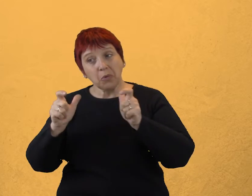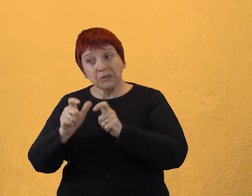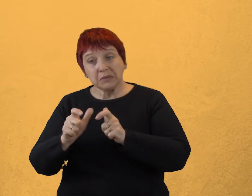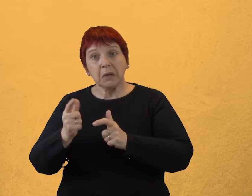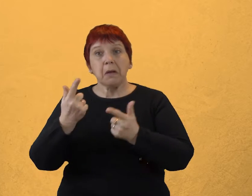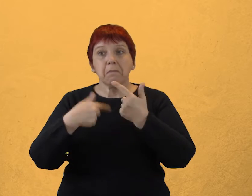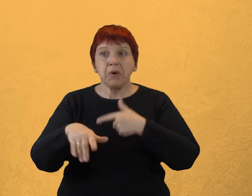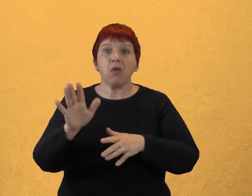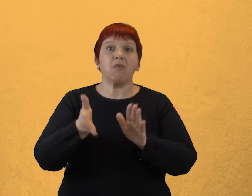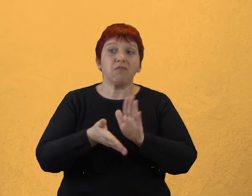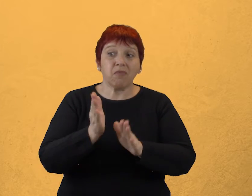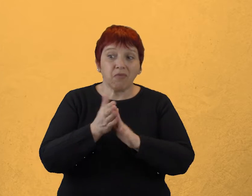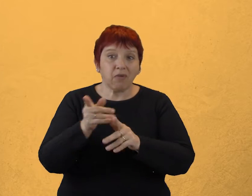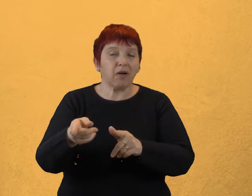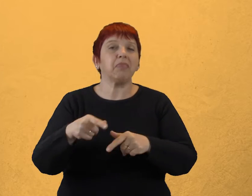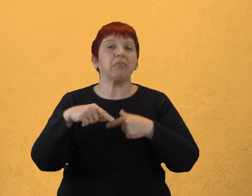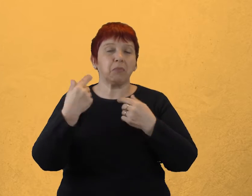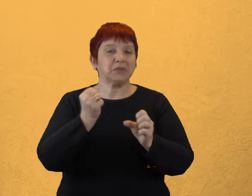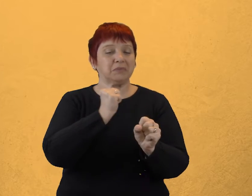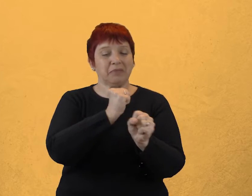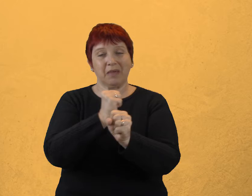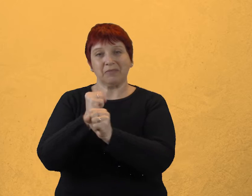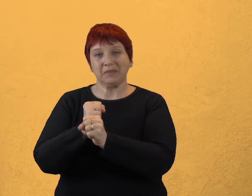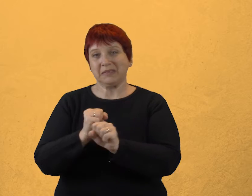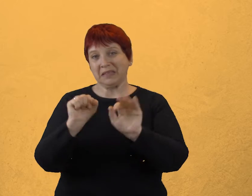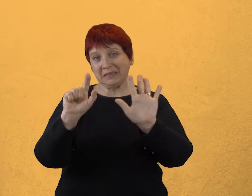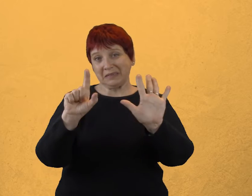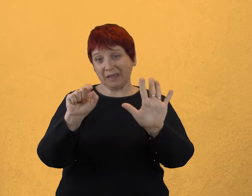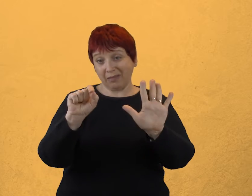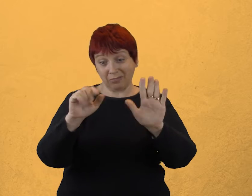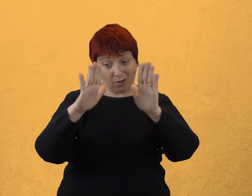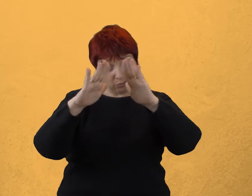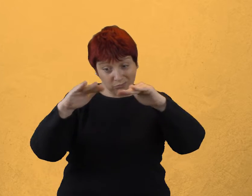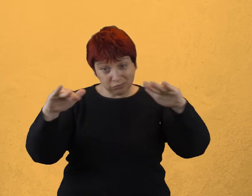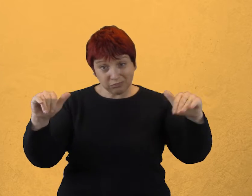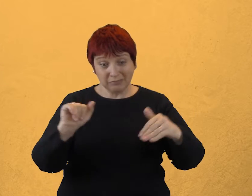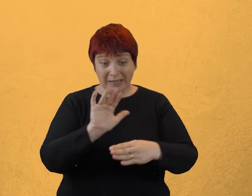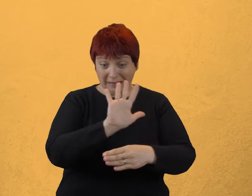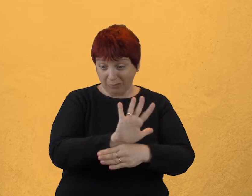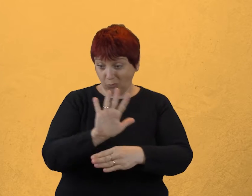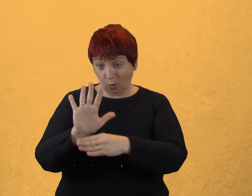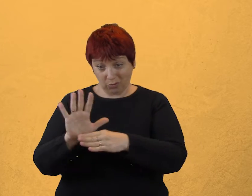a repartir las tareas de los casi 70 alumnos de los dos quintos.